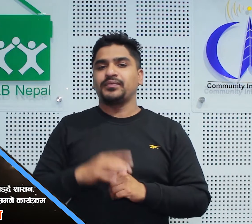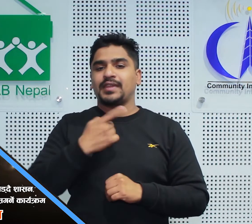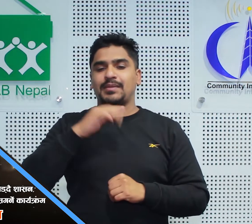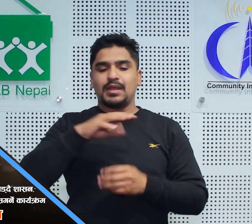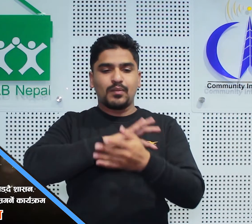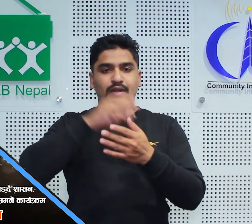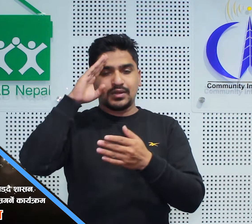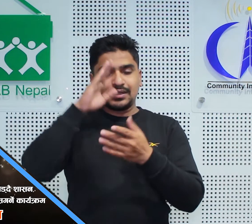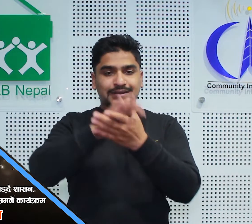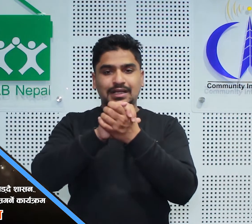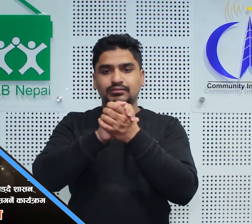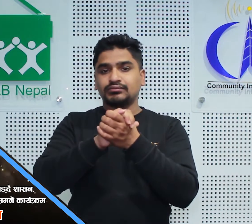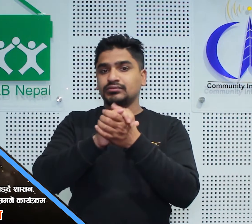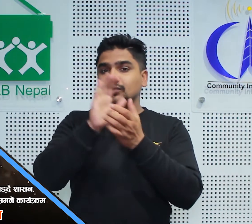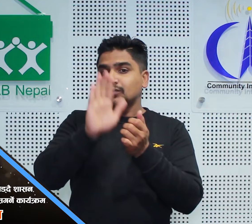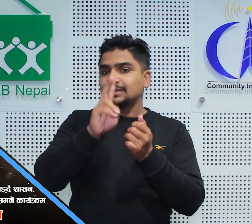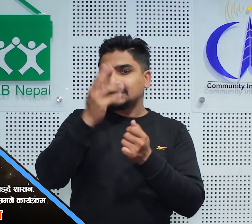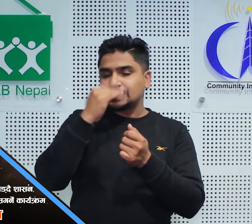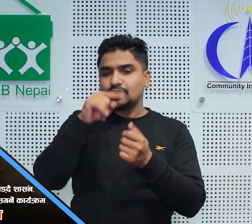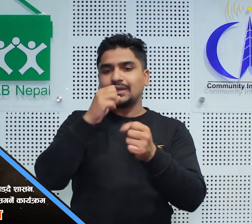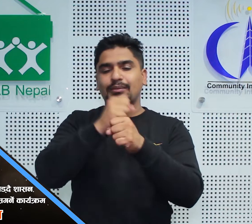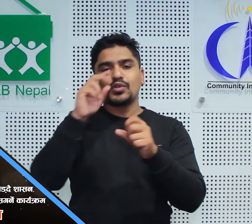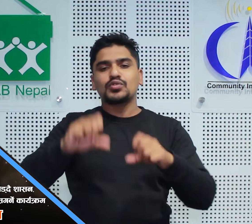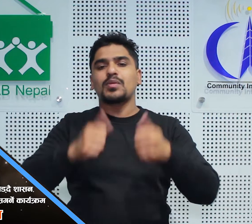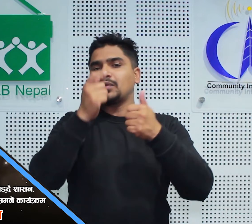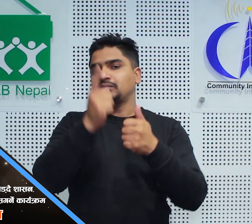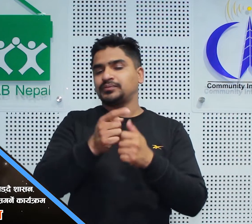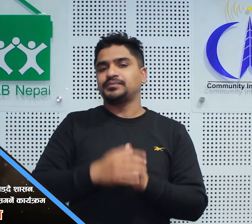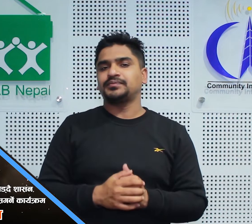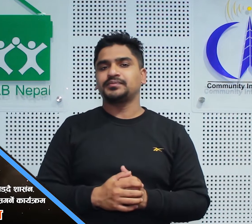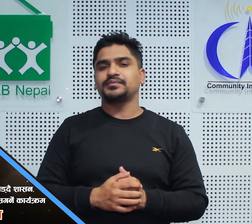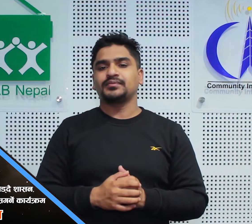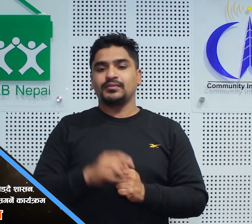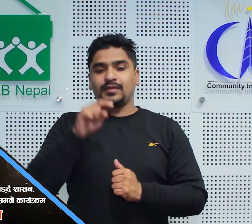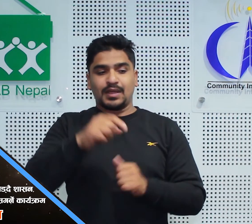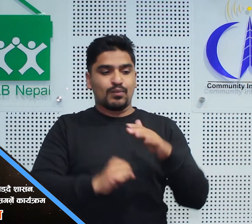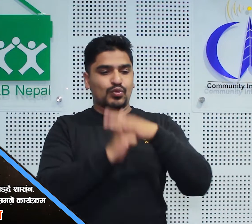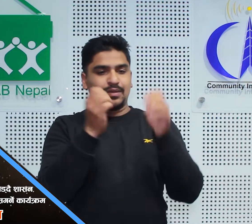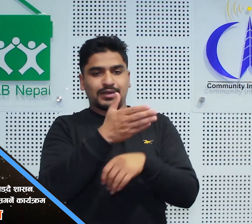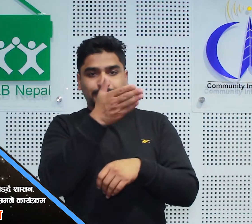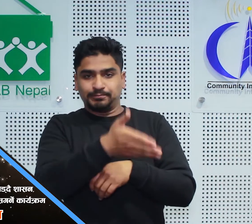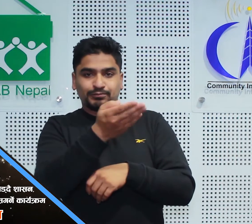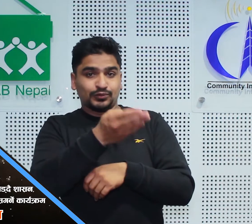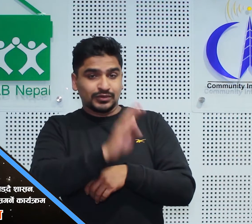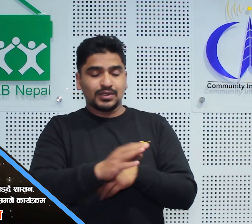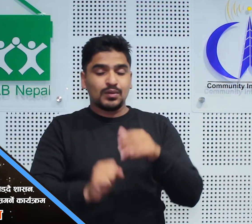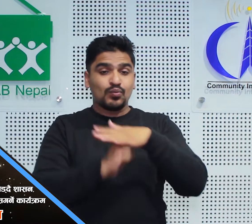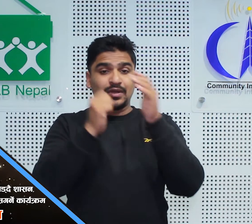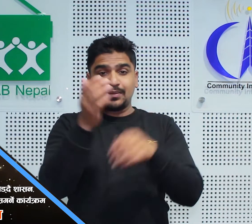प्रदेश सरकारको साथ भएकै कारण यो काम गर्न सफल भएका हौ। यहाँ मुख्यमन्त्रीज्यू हुनुहुन्छ, मुख्यमन्त्रीज्यूलाई